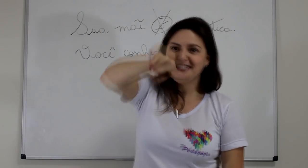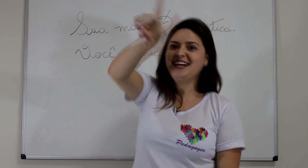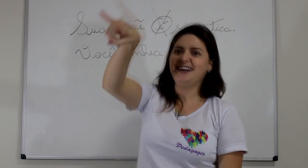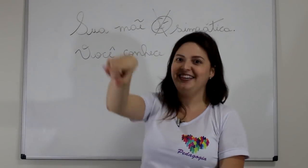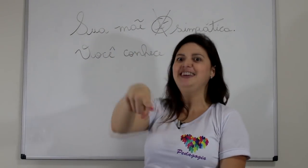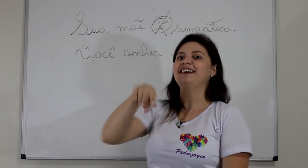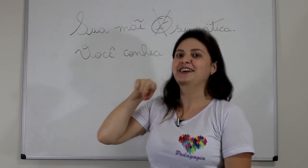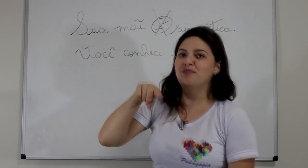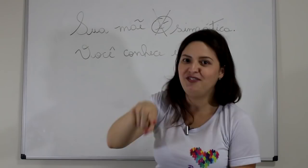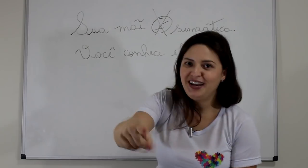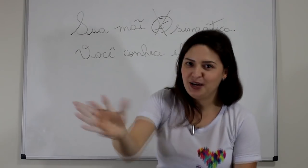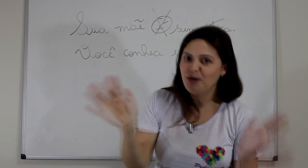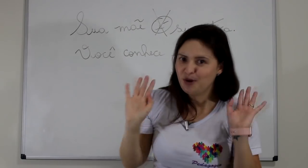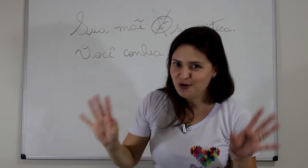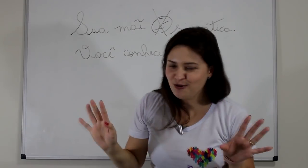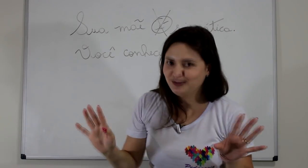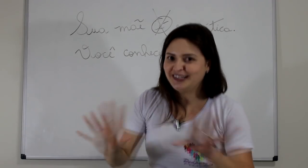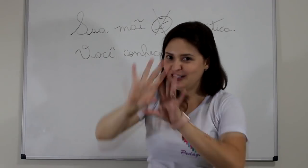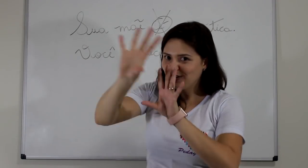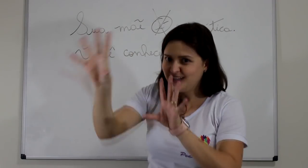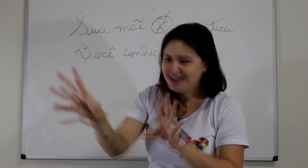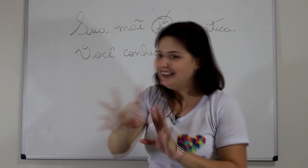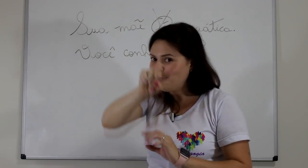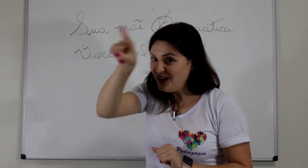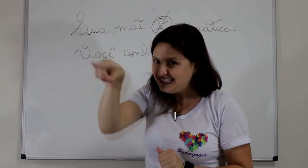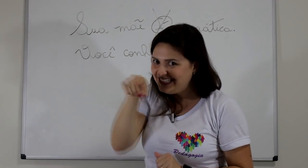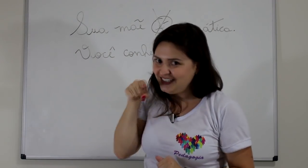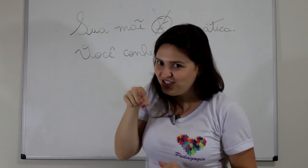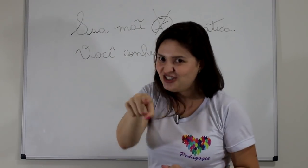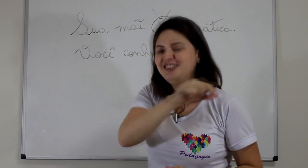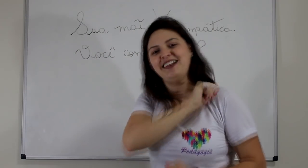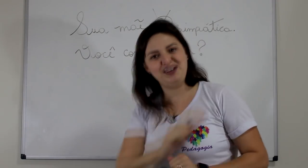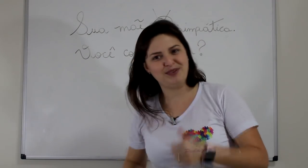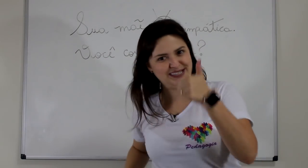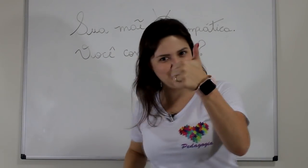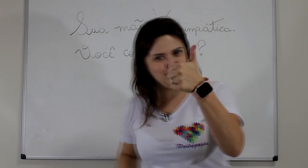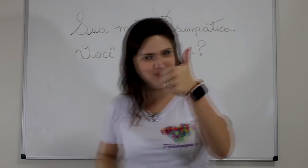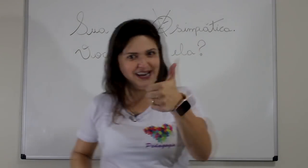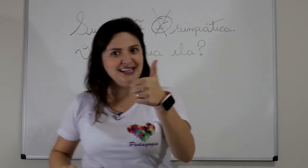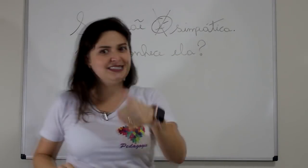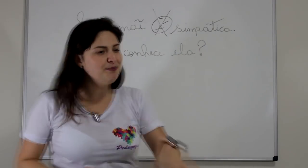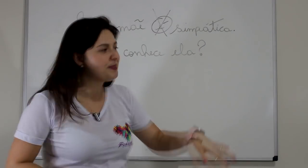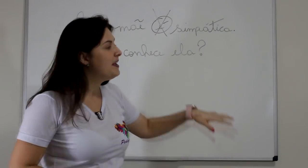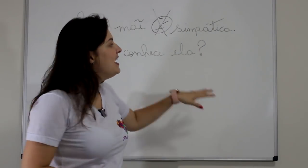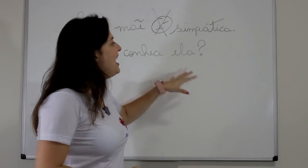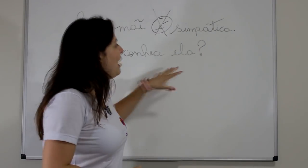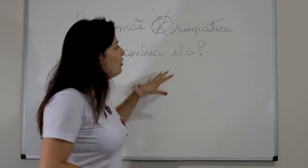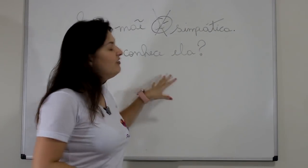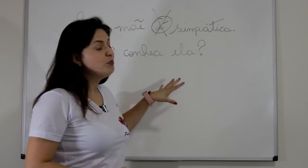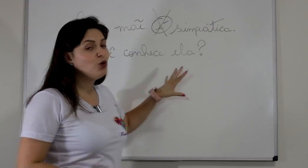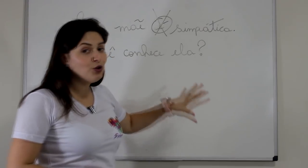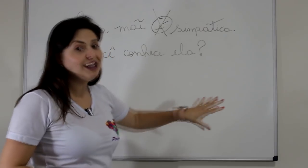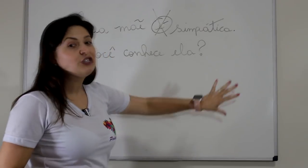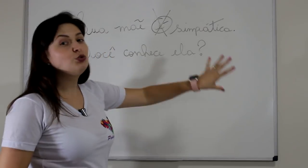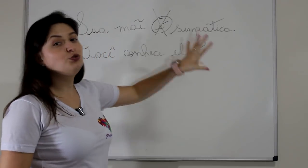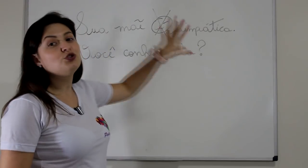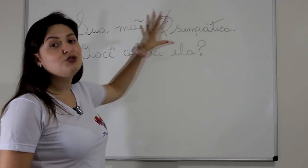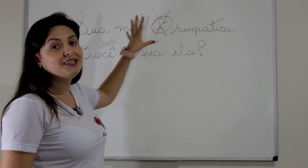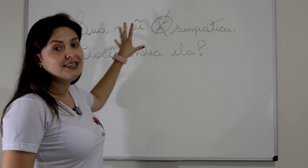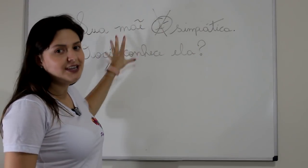desenhar aqui para falar que é uma pergunta, tá? Isso aqui não existe na Libras, beleza? Agora vamos colocar tudo isso